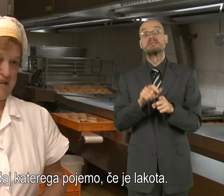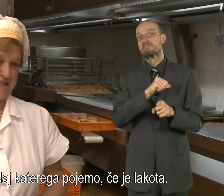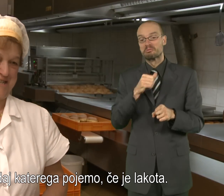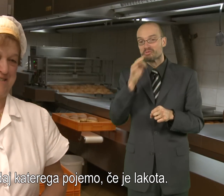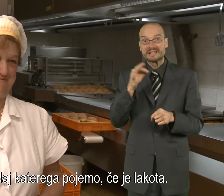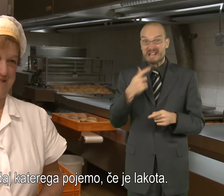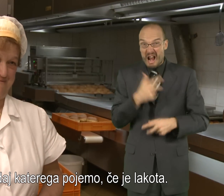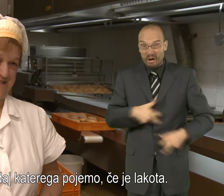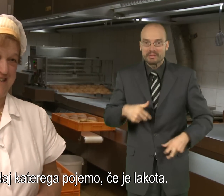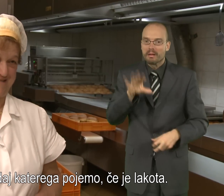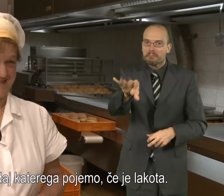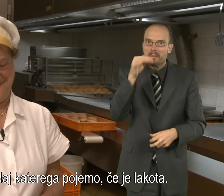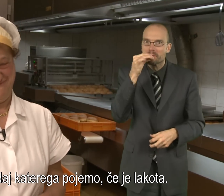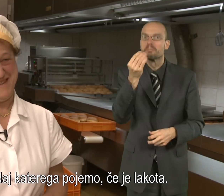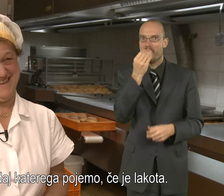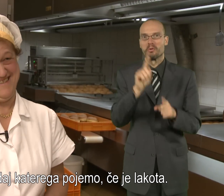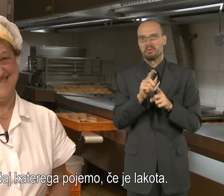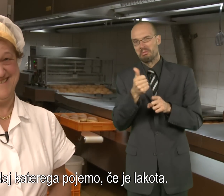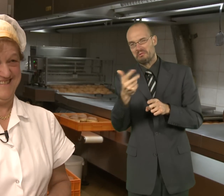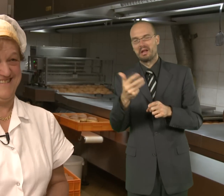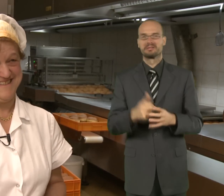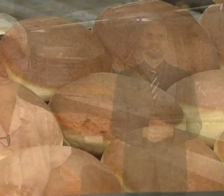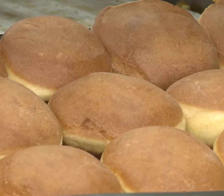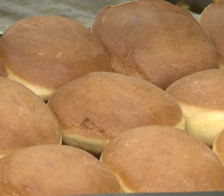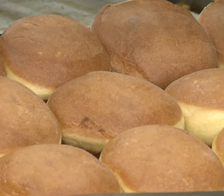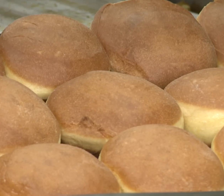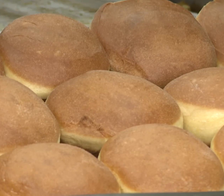Tudi kdaj katerega pojemo, če je lakota.